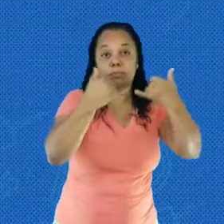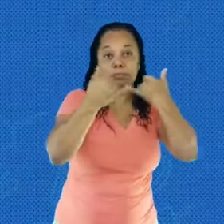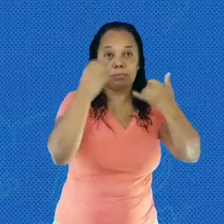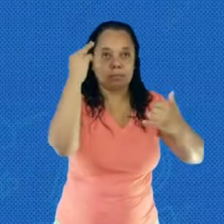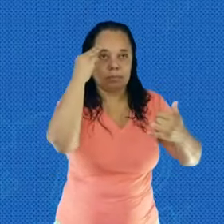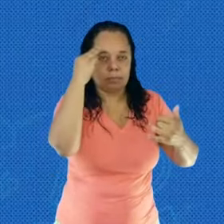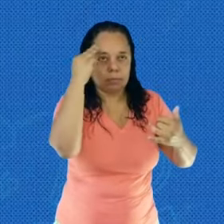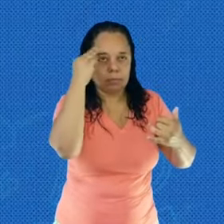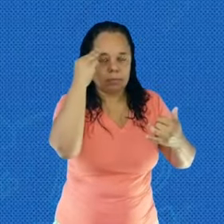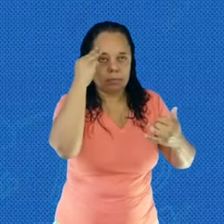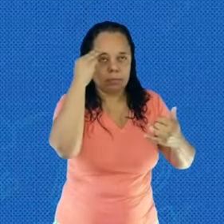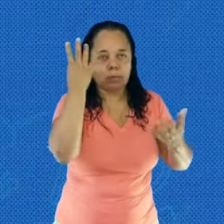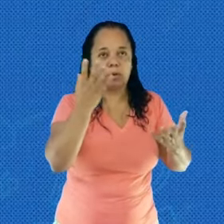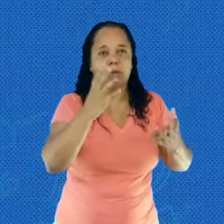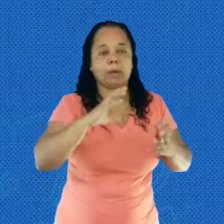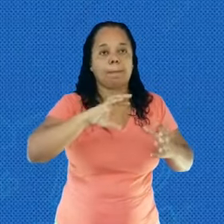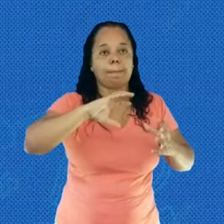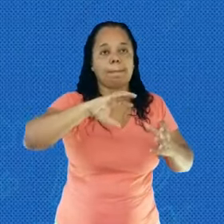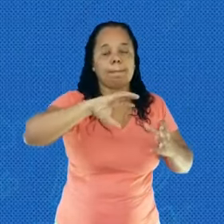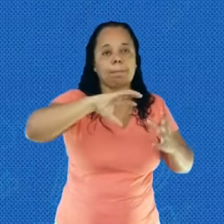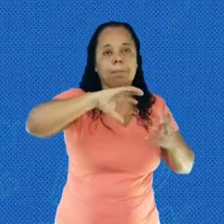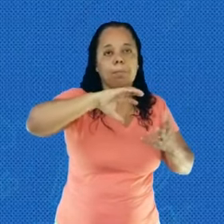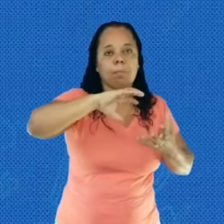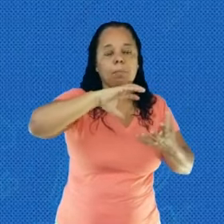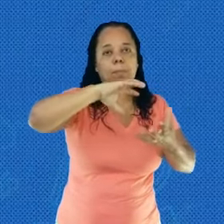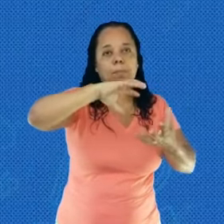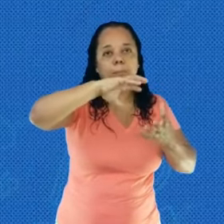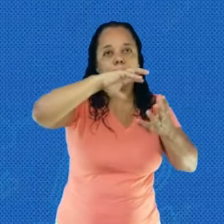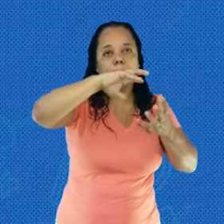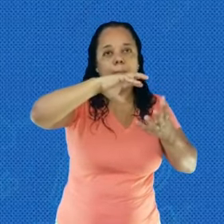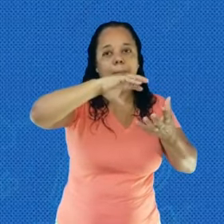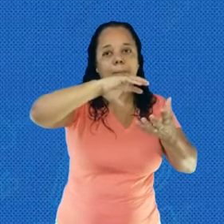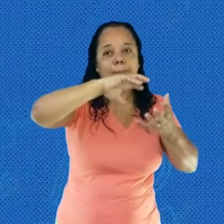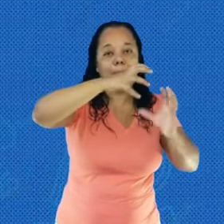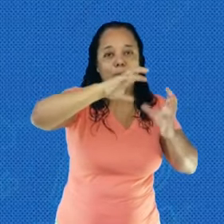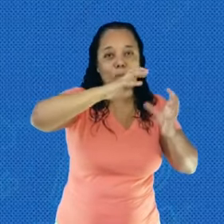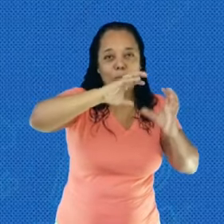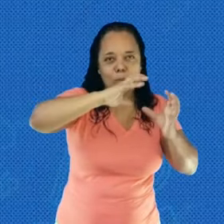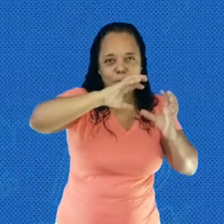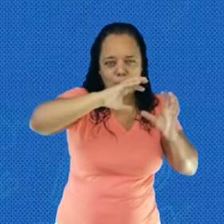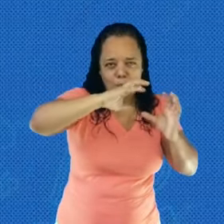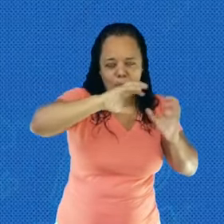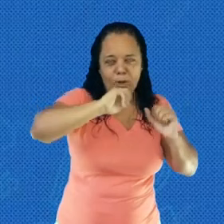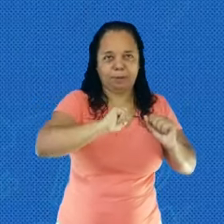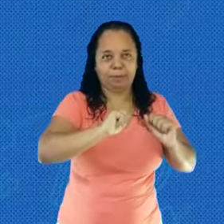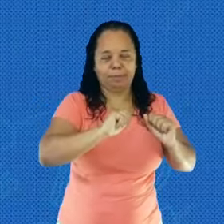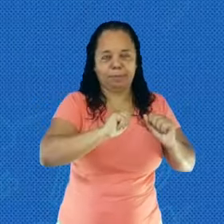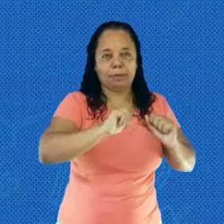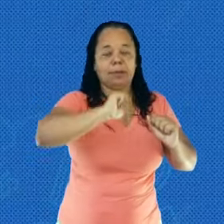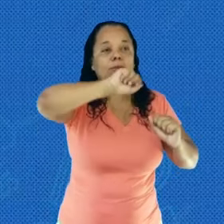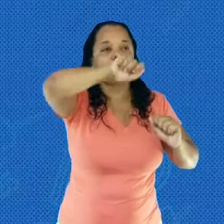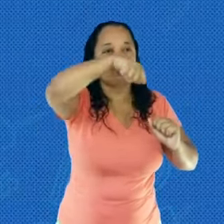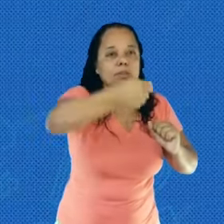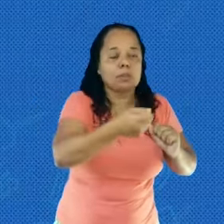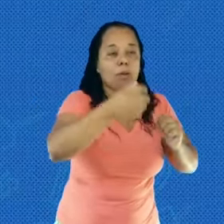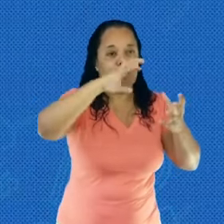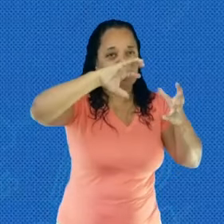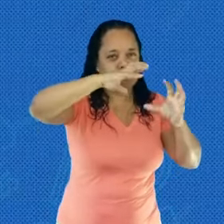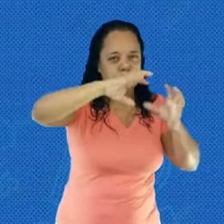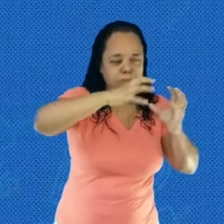libras, depois eu venho com a palavra na língua portuguesa, mas o foco é sempre na língua de